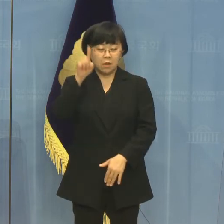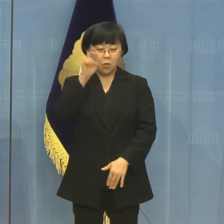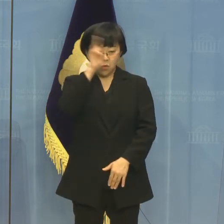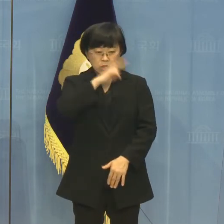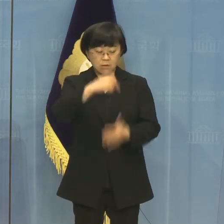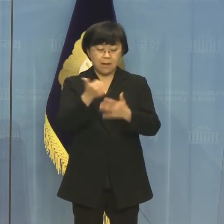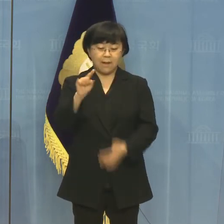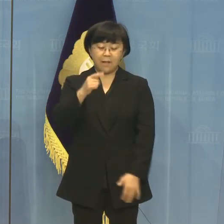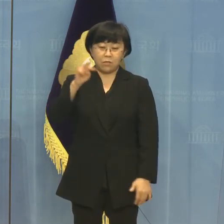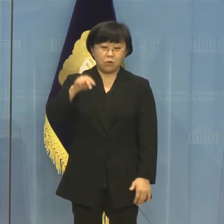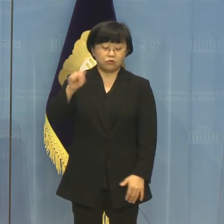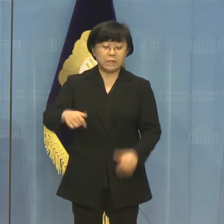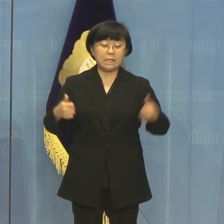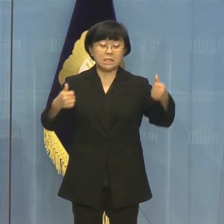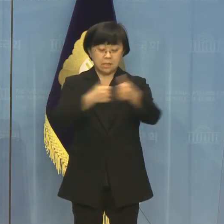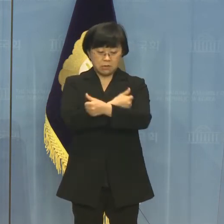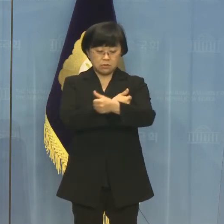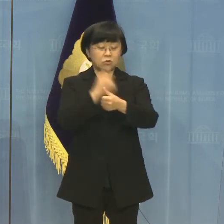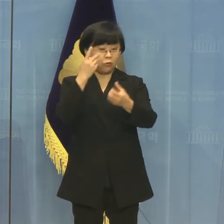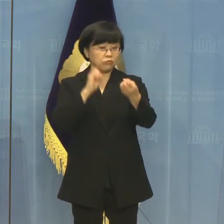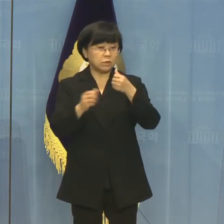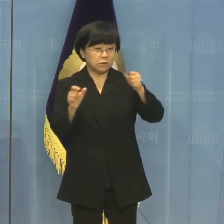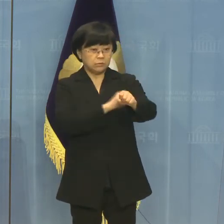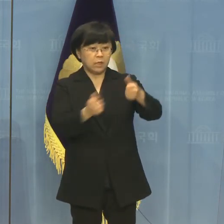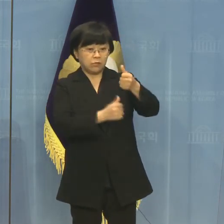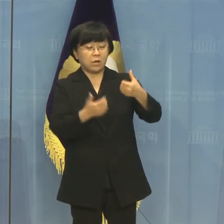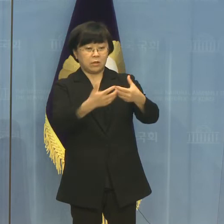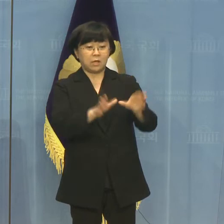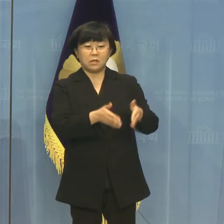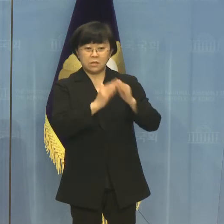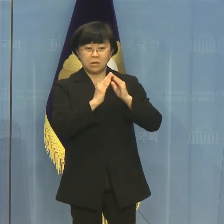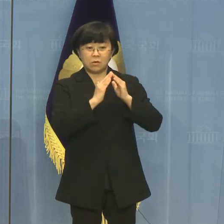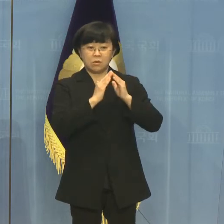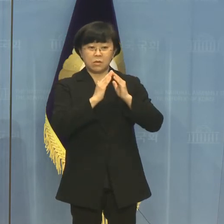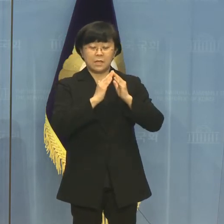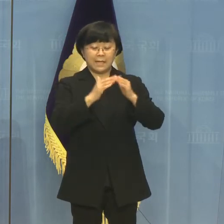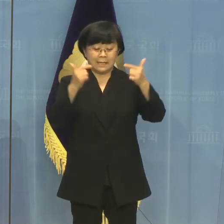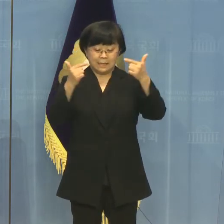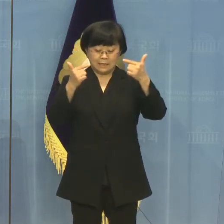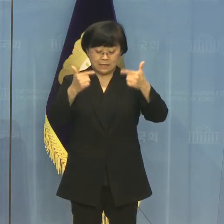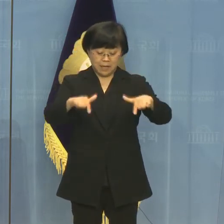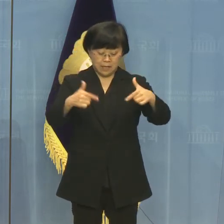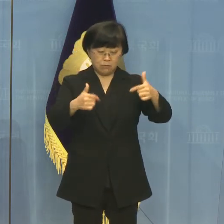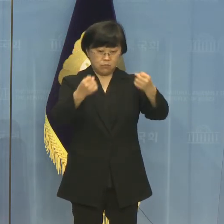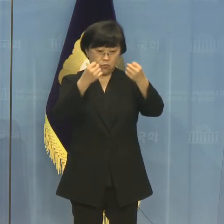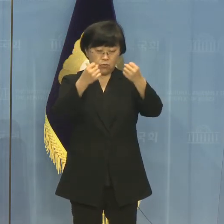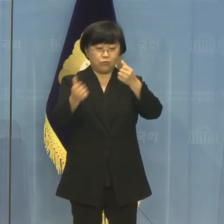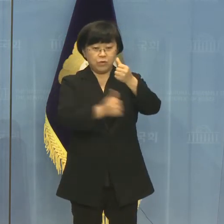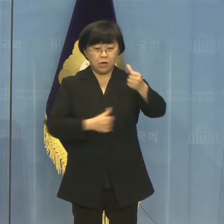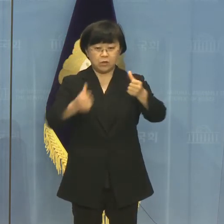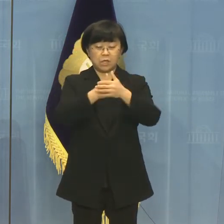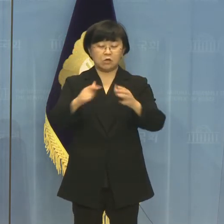후보자 인사청문 특별위원회가 개최됩니다. 다음은 각 상임위원회에서의 국무위원 후보자